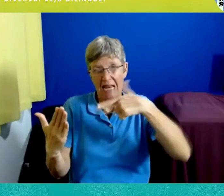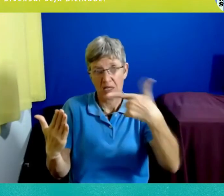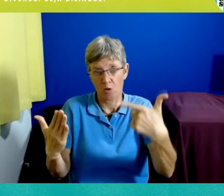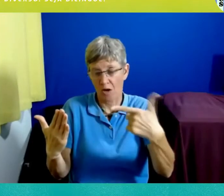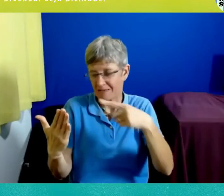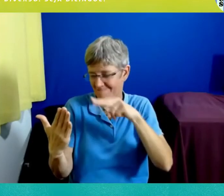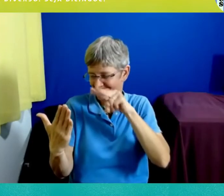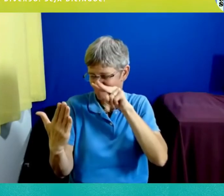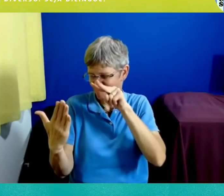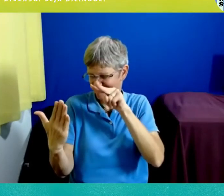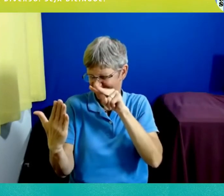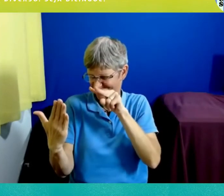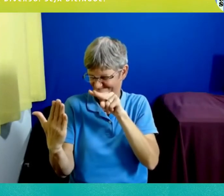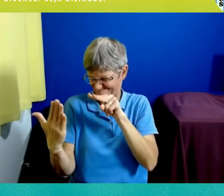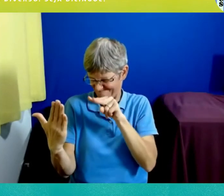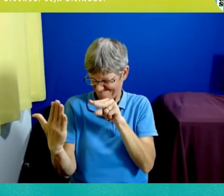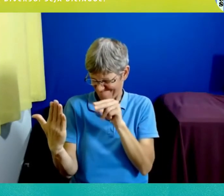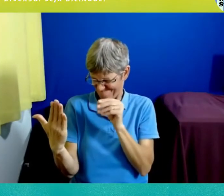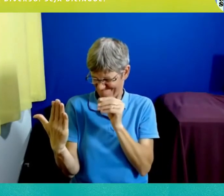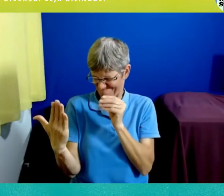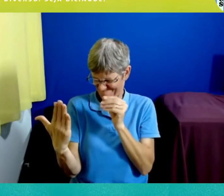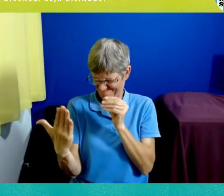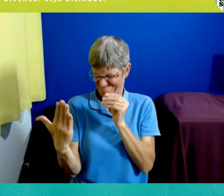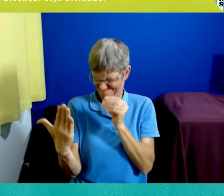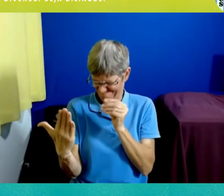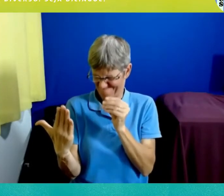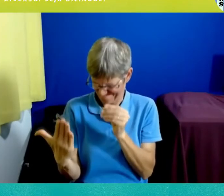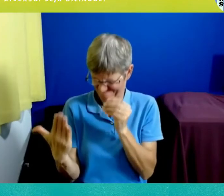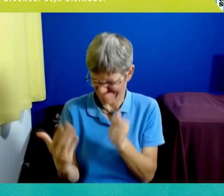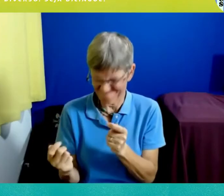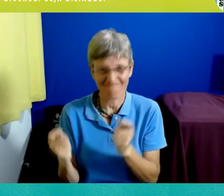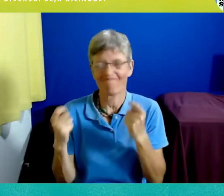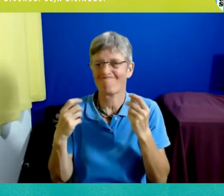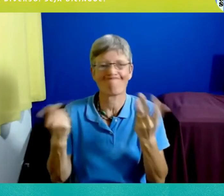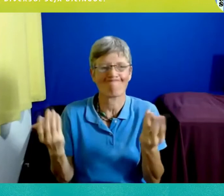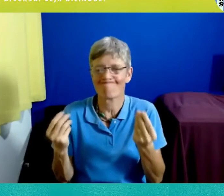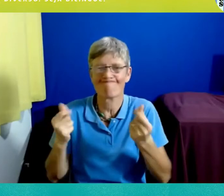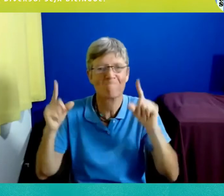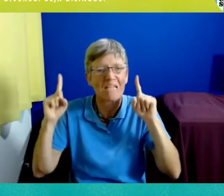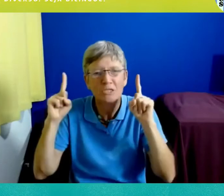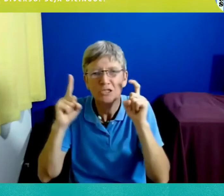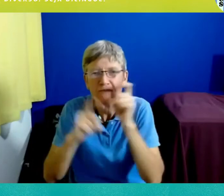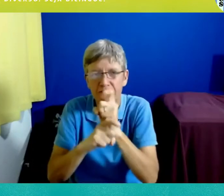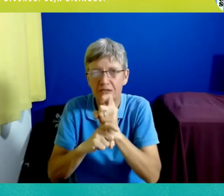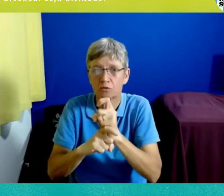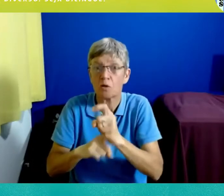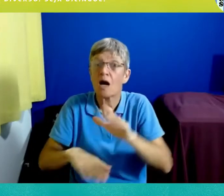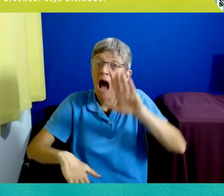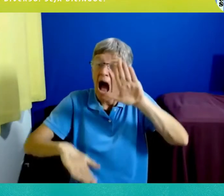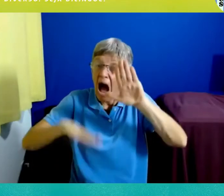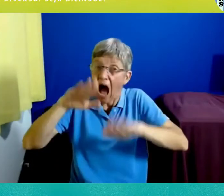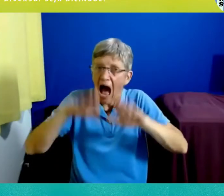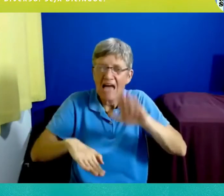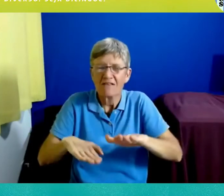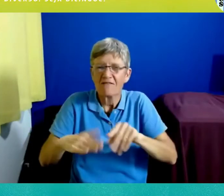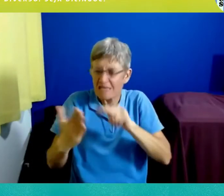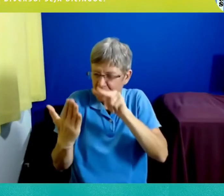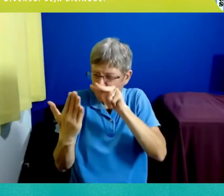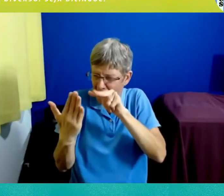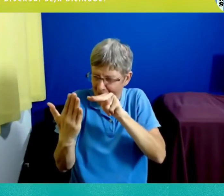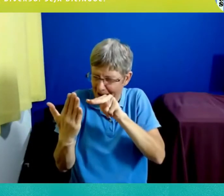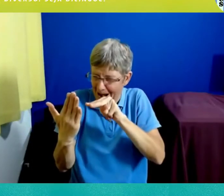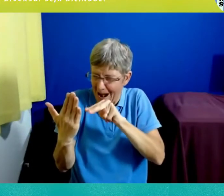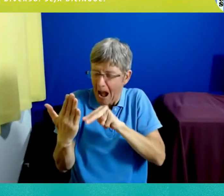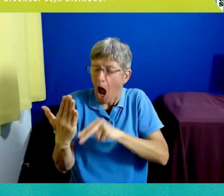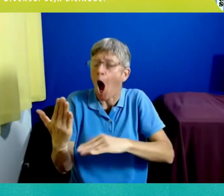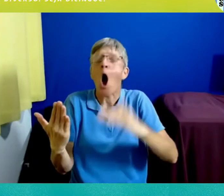literatura no português, na L2, ela Falta sentido.